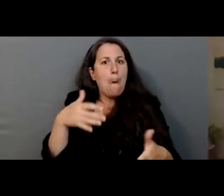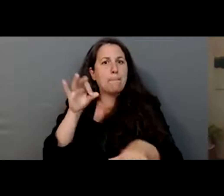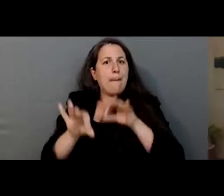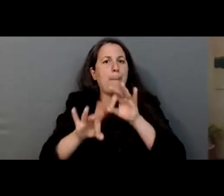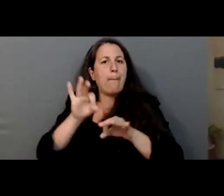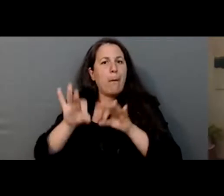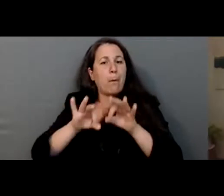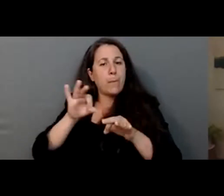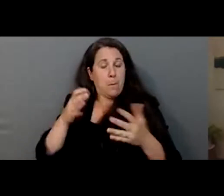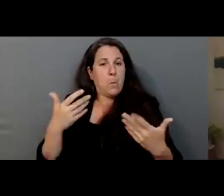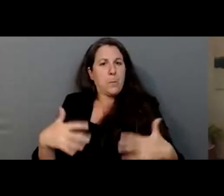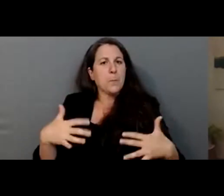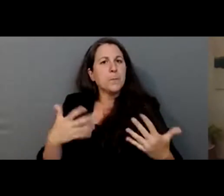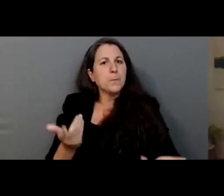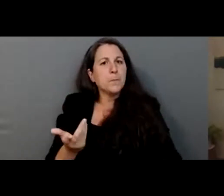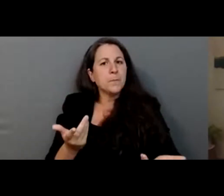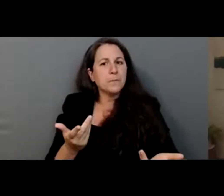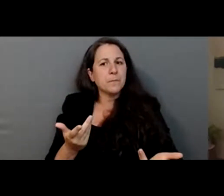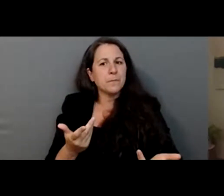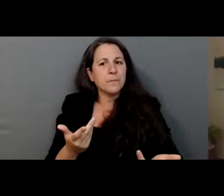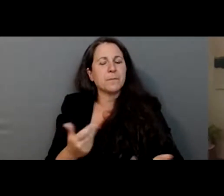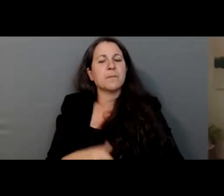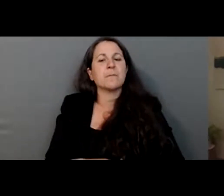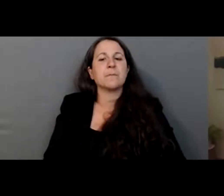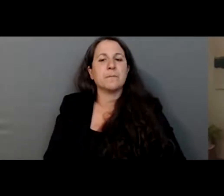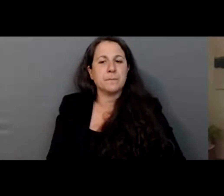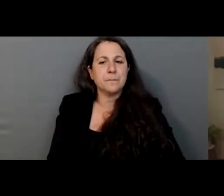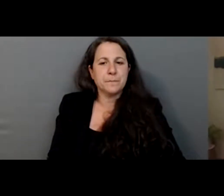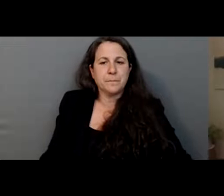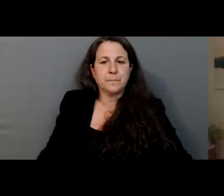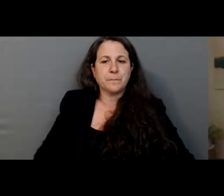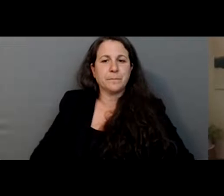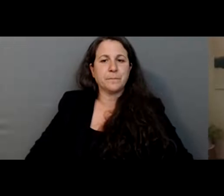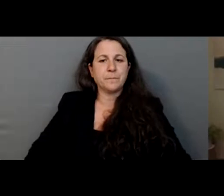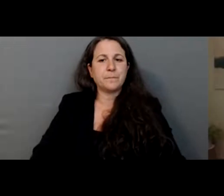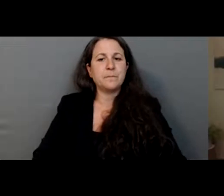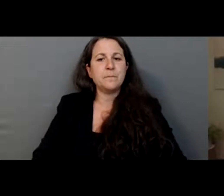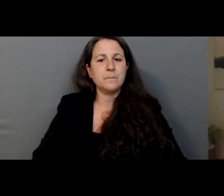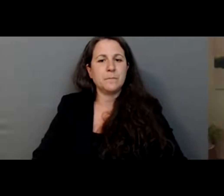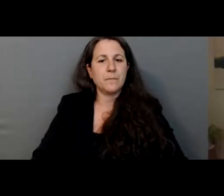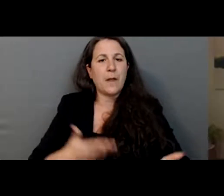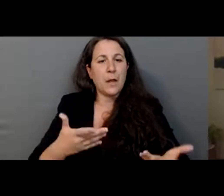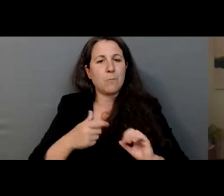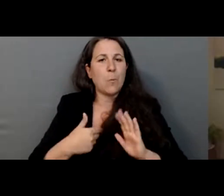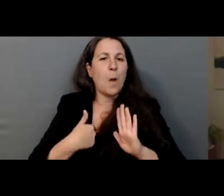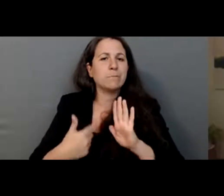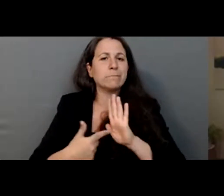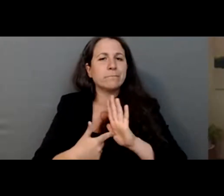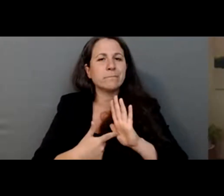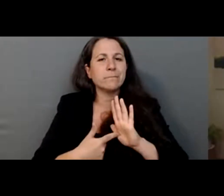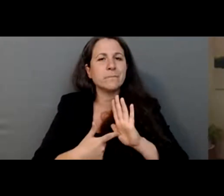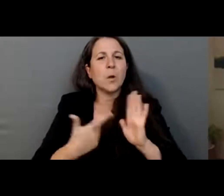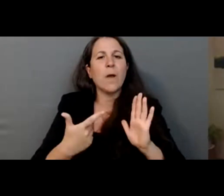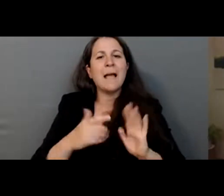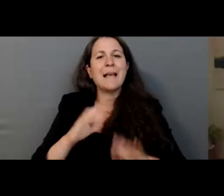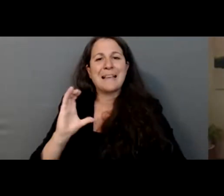pouvoir critiquer ces choses-là. Je vais juste brièvement partager un extrait du texte de Christian